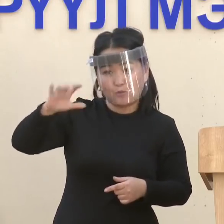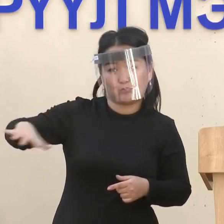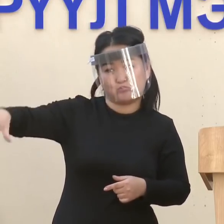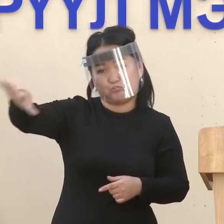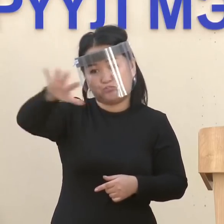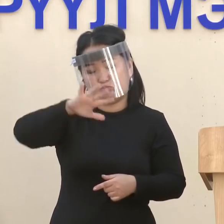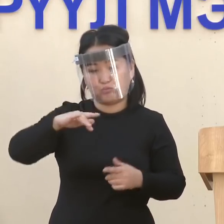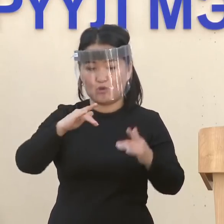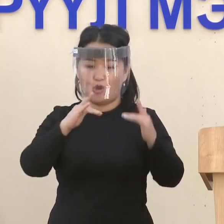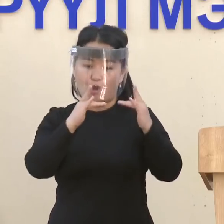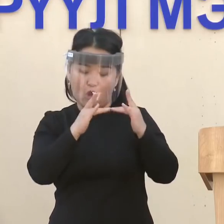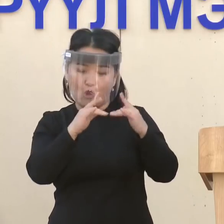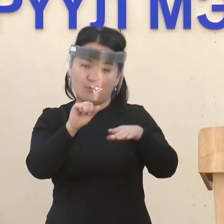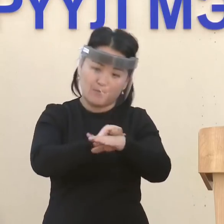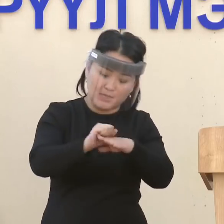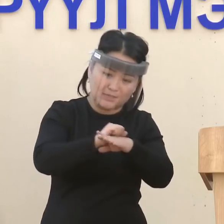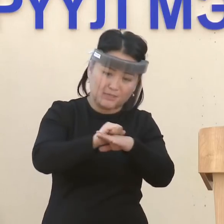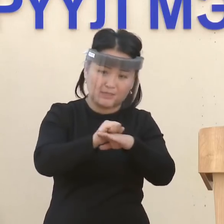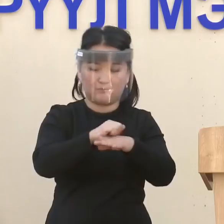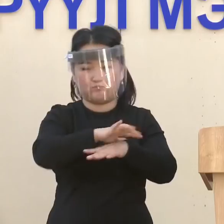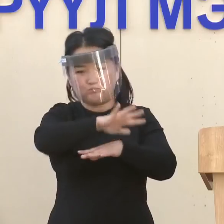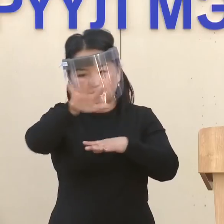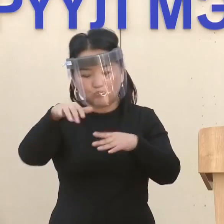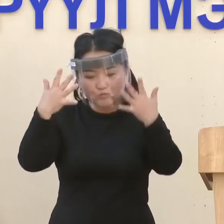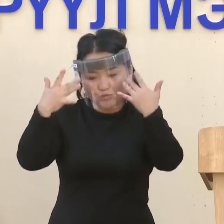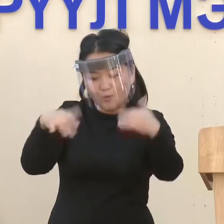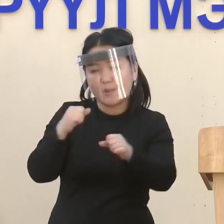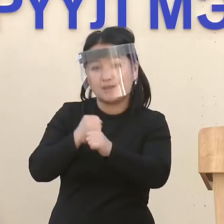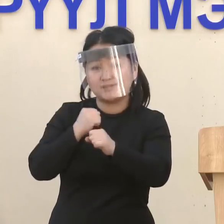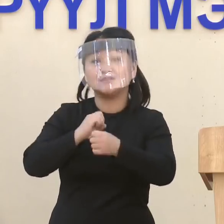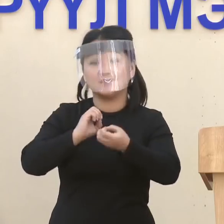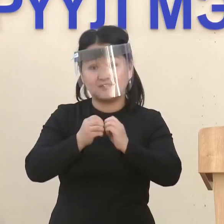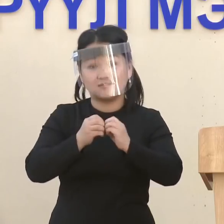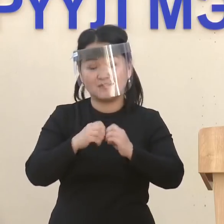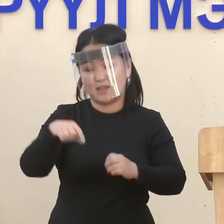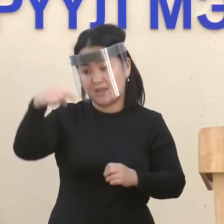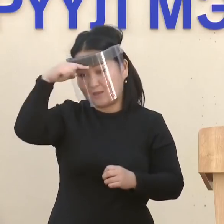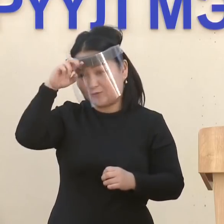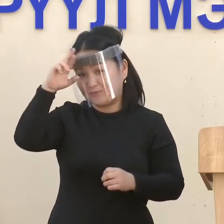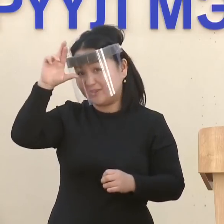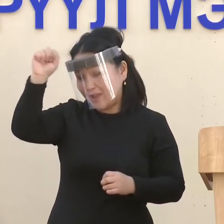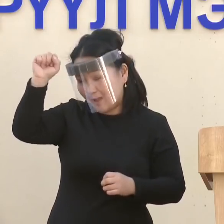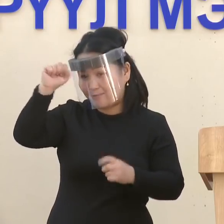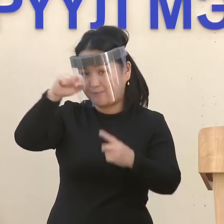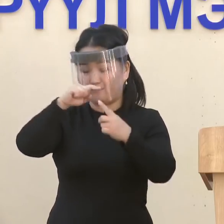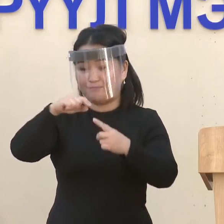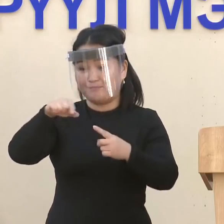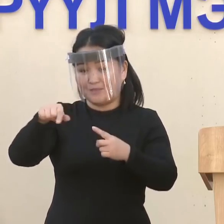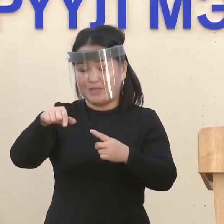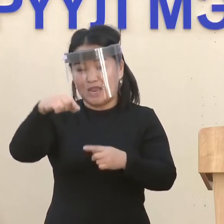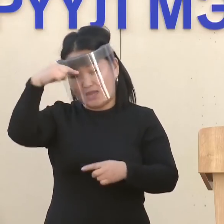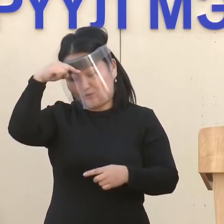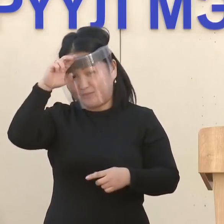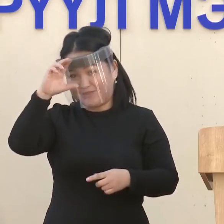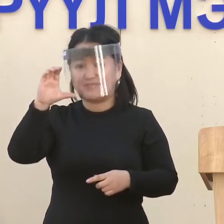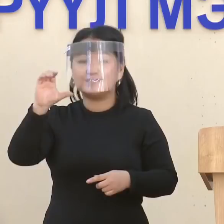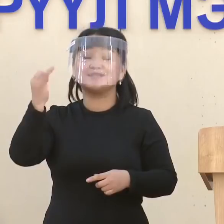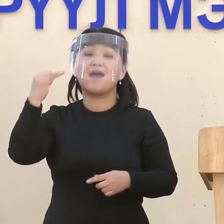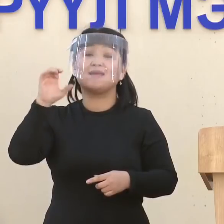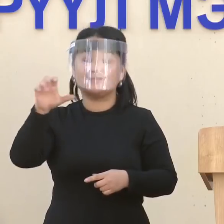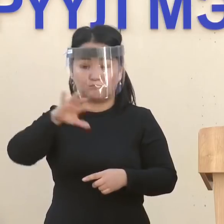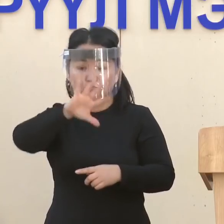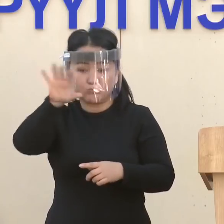дэлгэх, бэлтэх за ийм зохион байгуулалтын арга хэмжээ авч байгаа. За өчигдөр эрүүл мэндийн яамн дээр эрүүл мэндийн сайд болон удирдлагуудтай манай харьяа 16